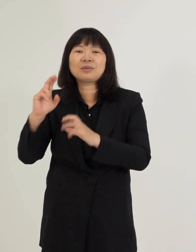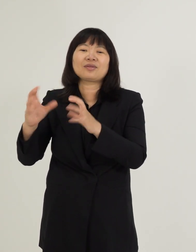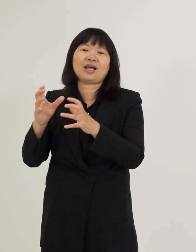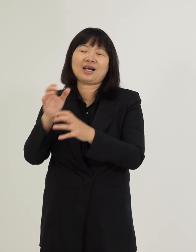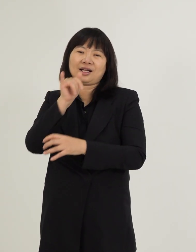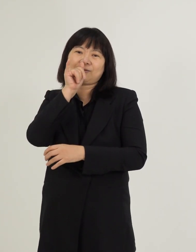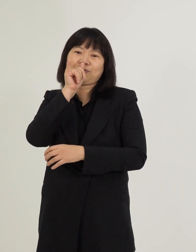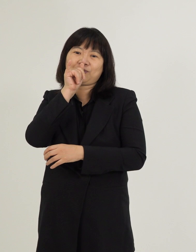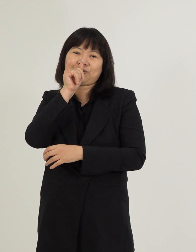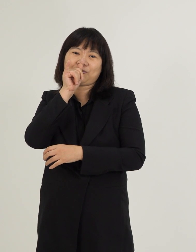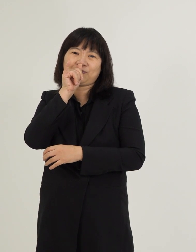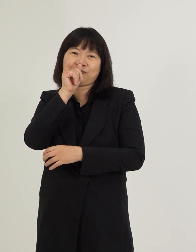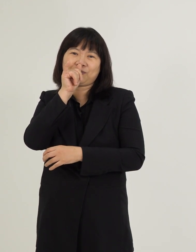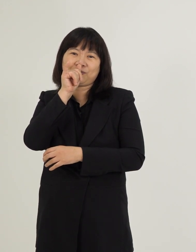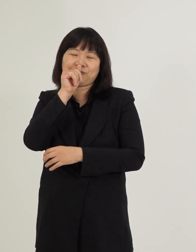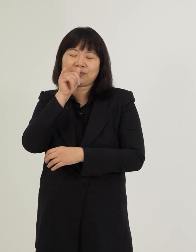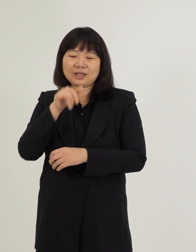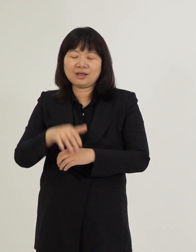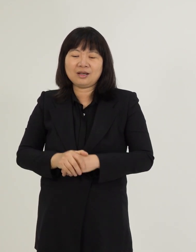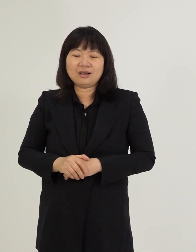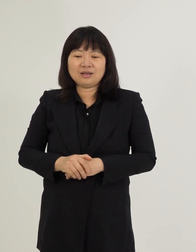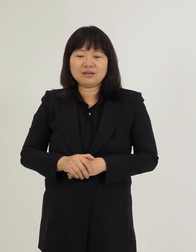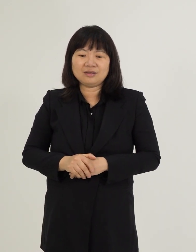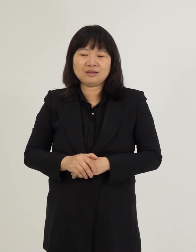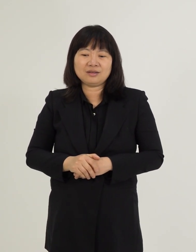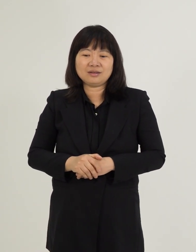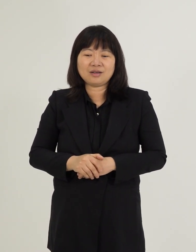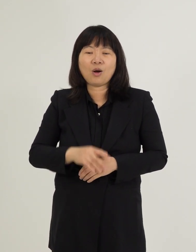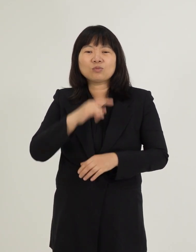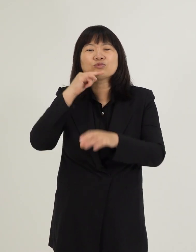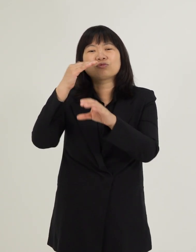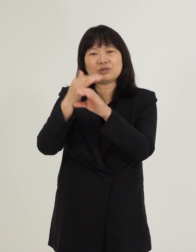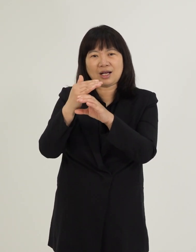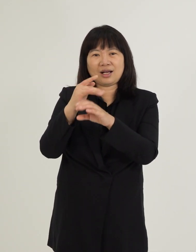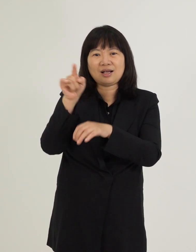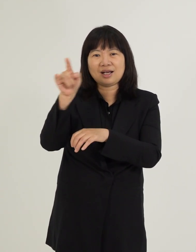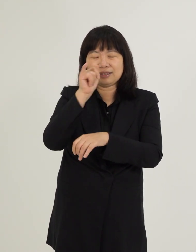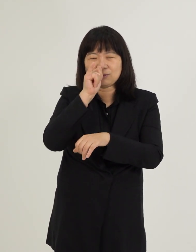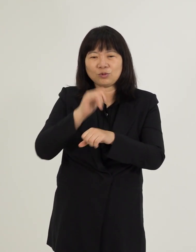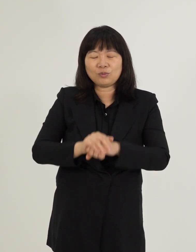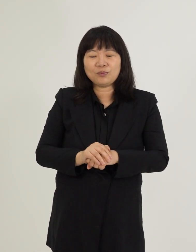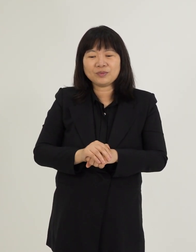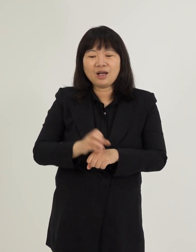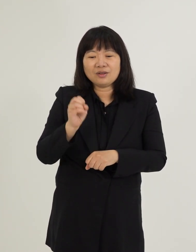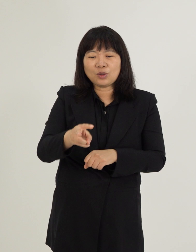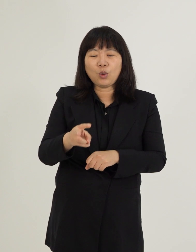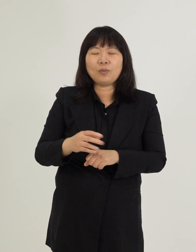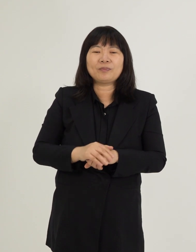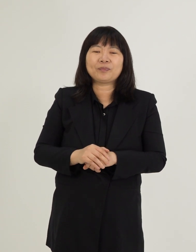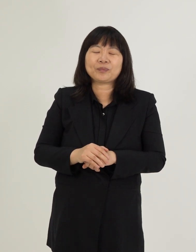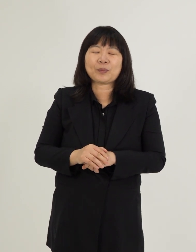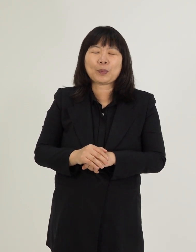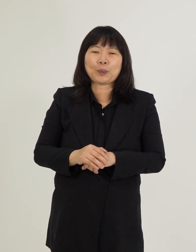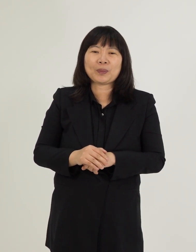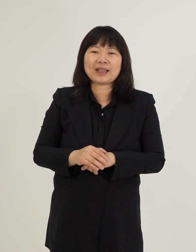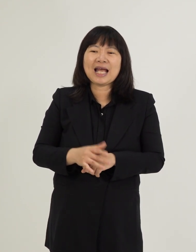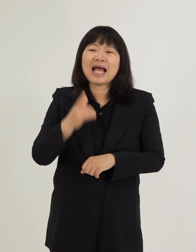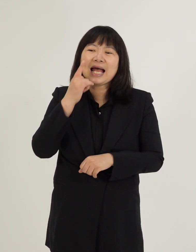또 저 현해탄 사이에 두고는 일본이라는 가위바위보도 져서는 안 되는